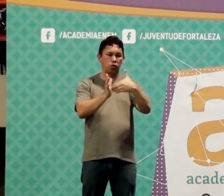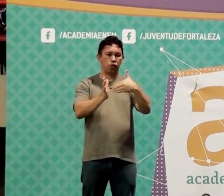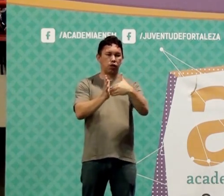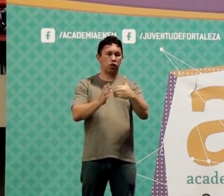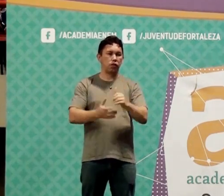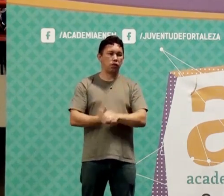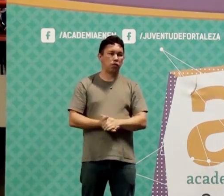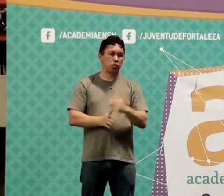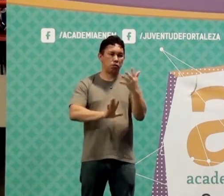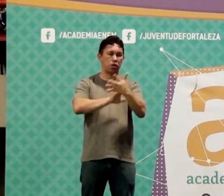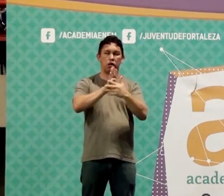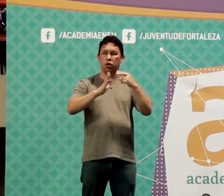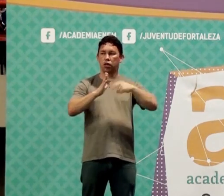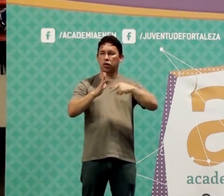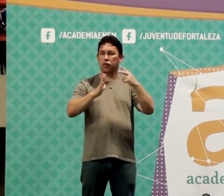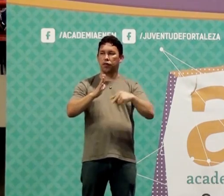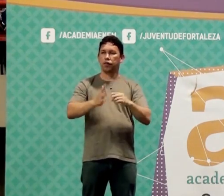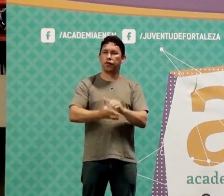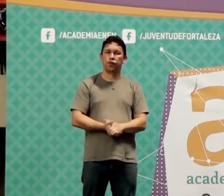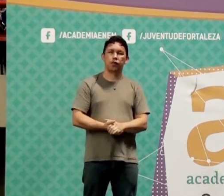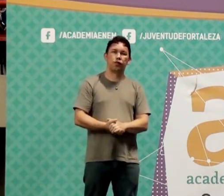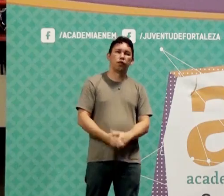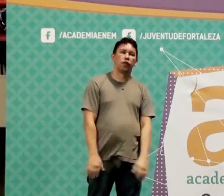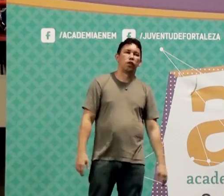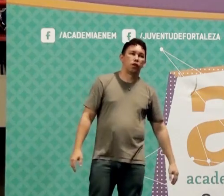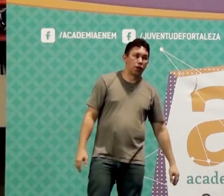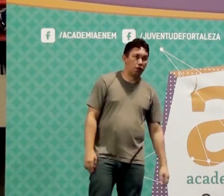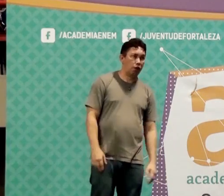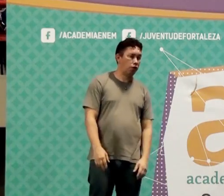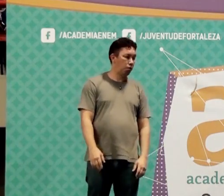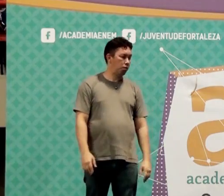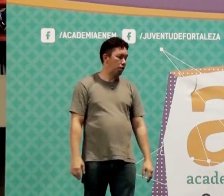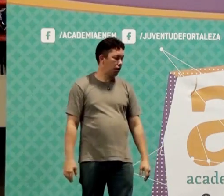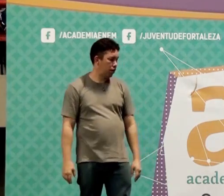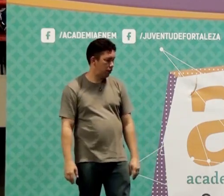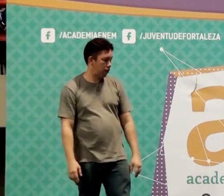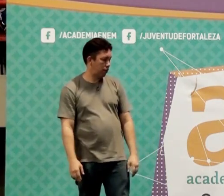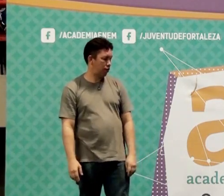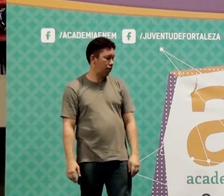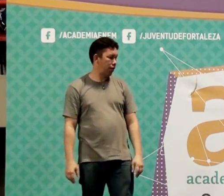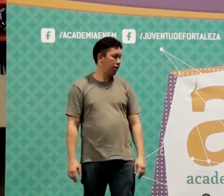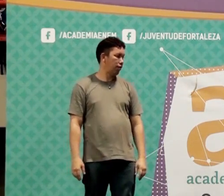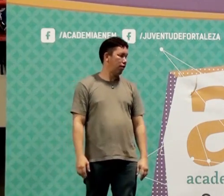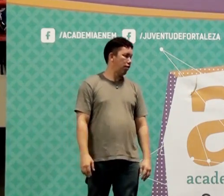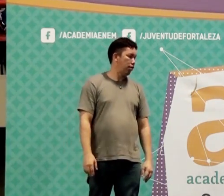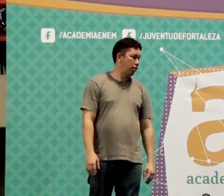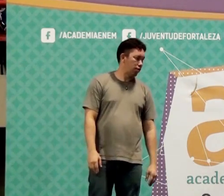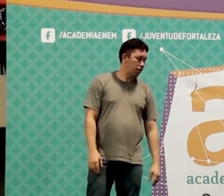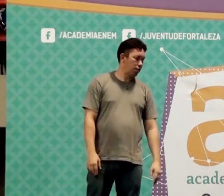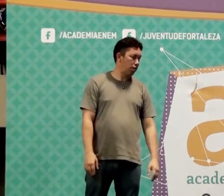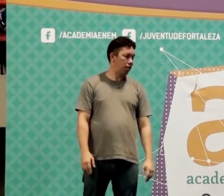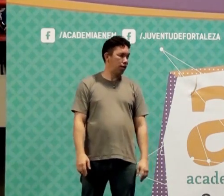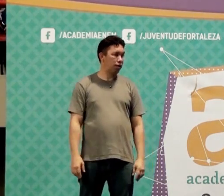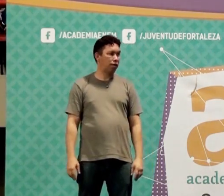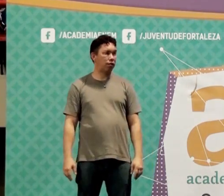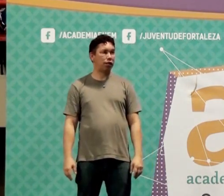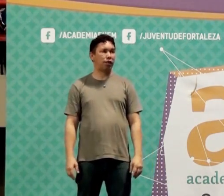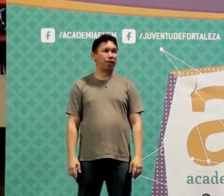1348, ele bota assim, praga 1348. Aí tu associa logo o quê? Peste negra. E não perde a questão.